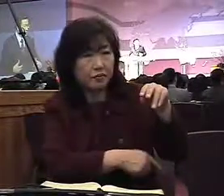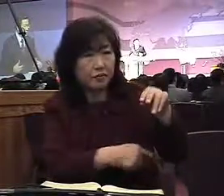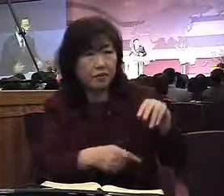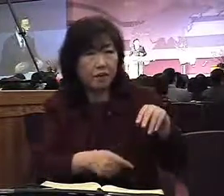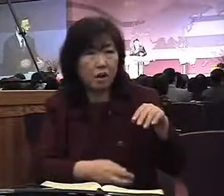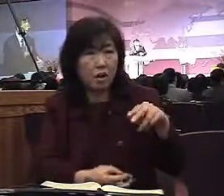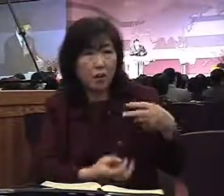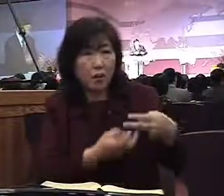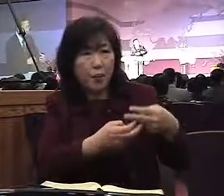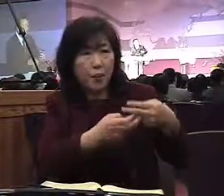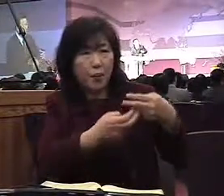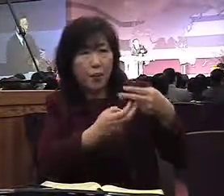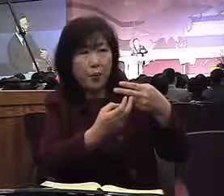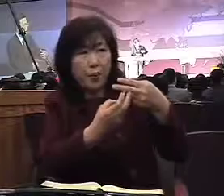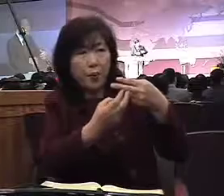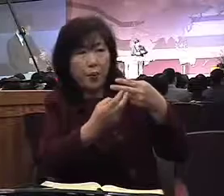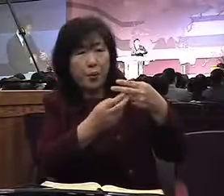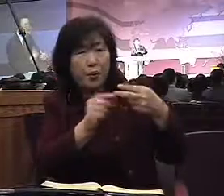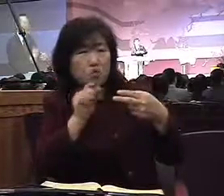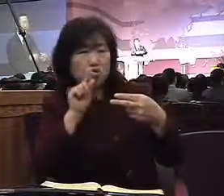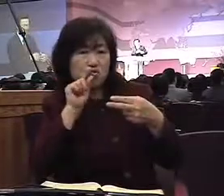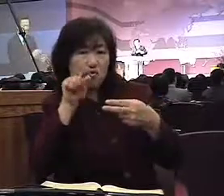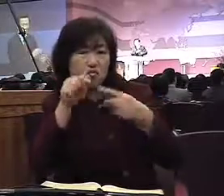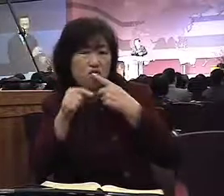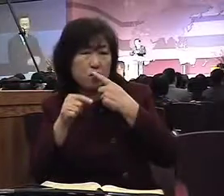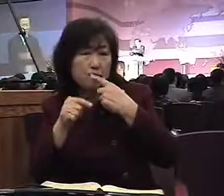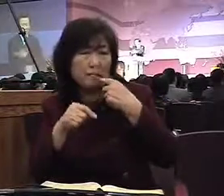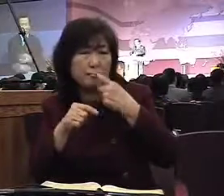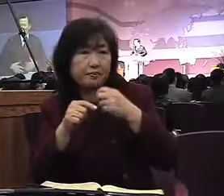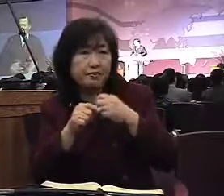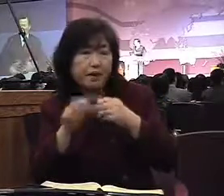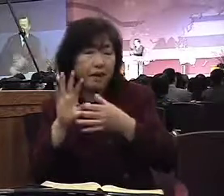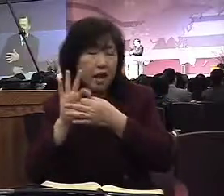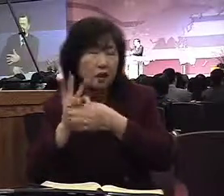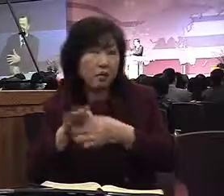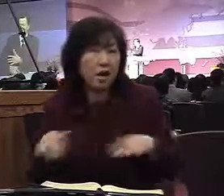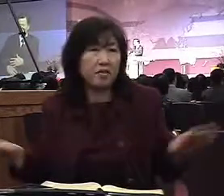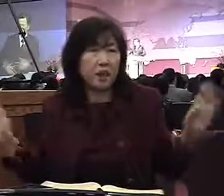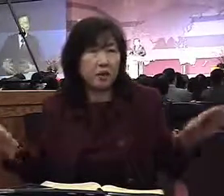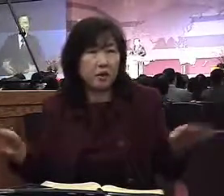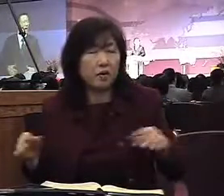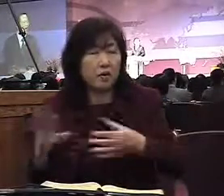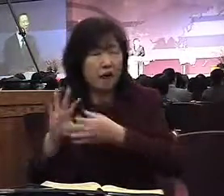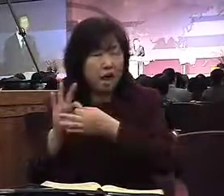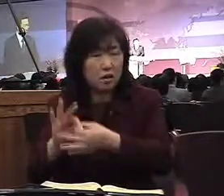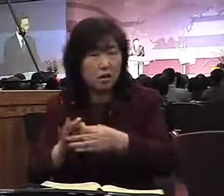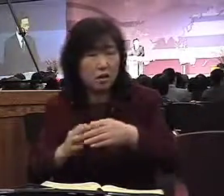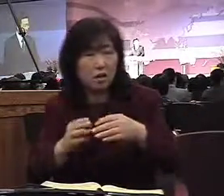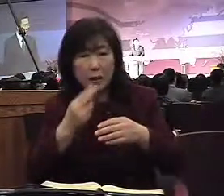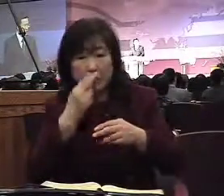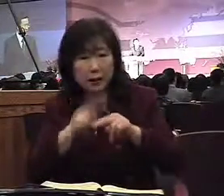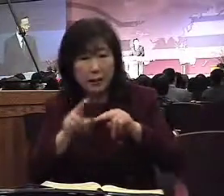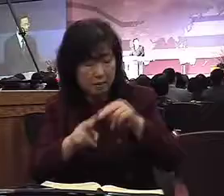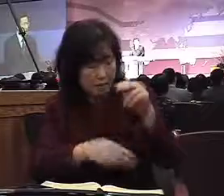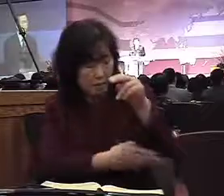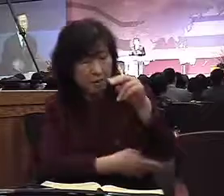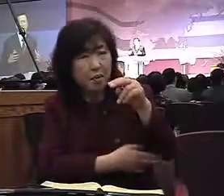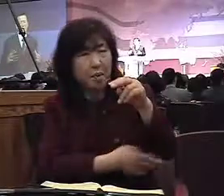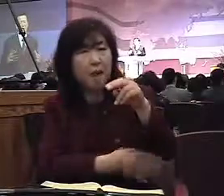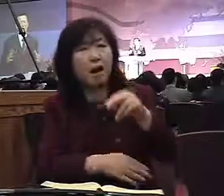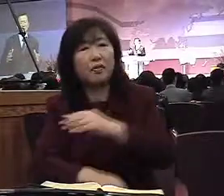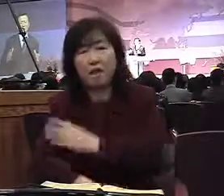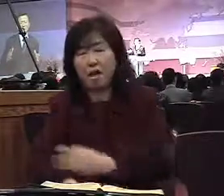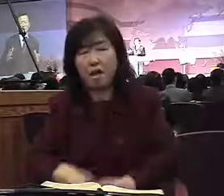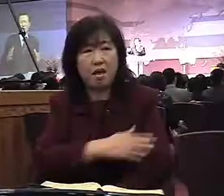분비가 돼가지고 자기 주둥이로 계속 이렇게 해서 이 날개와 배 옆을 전부 바른대요. 기름을. 그